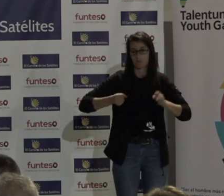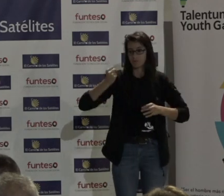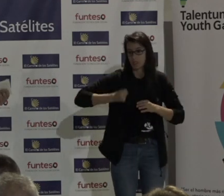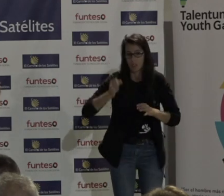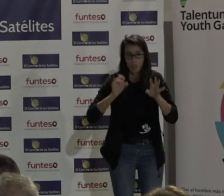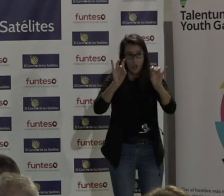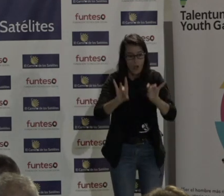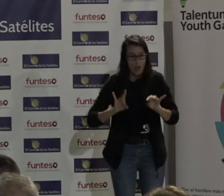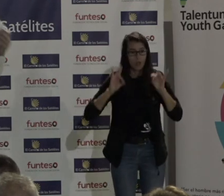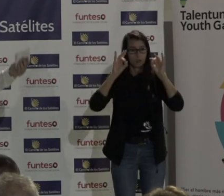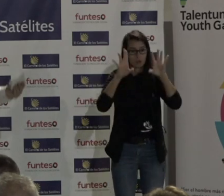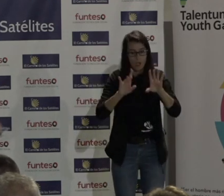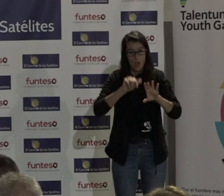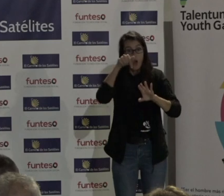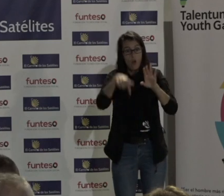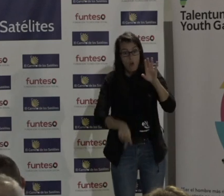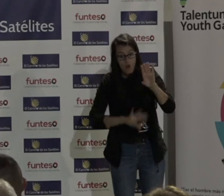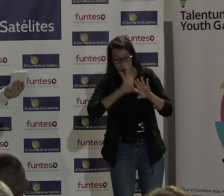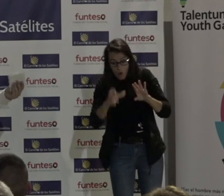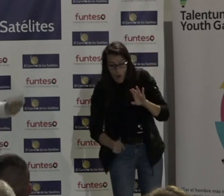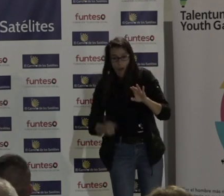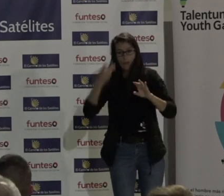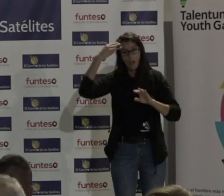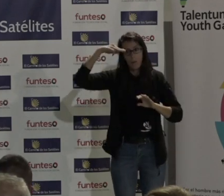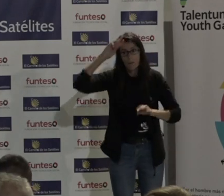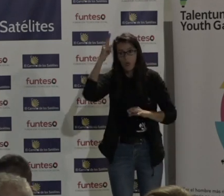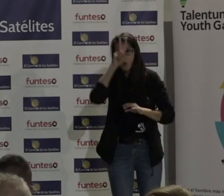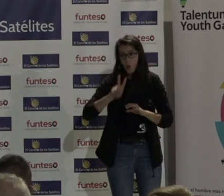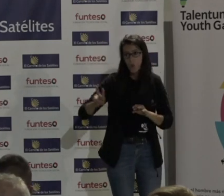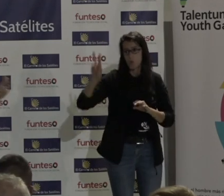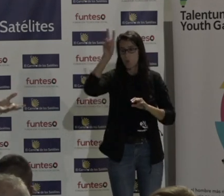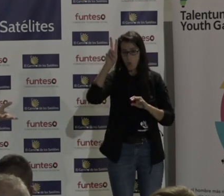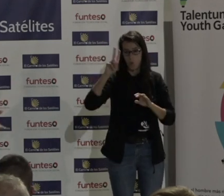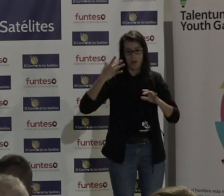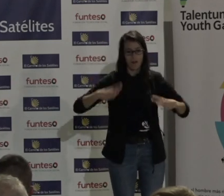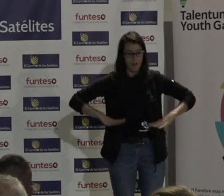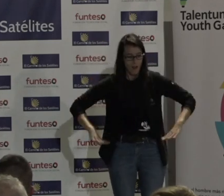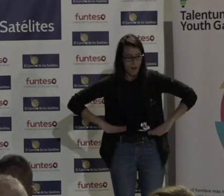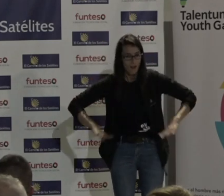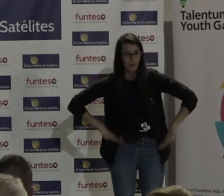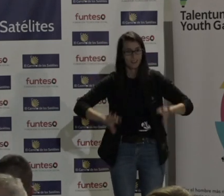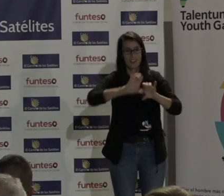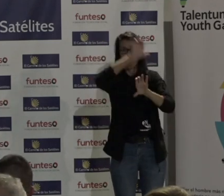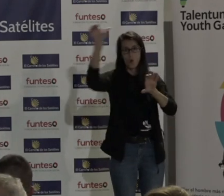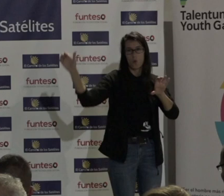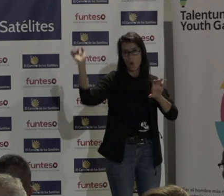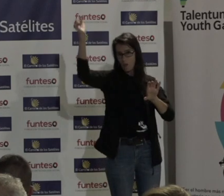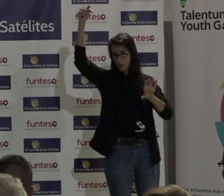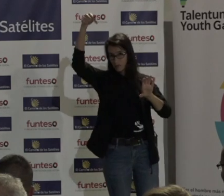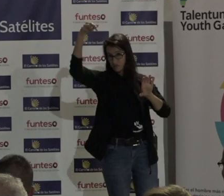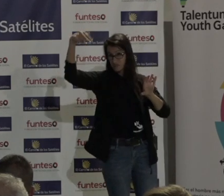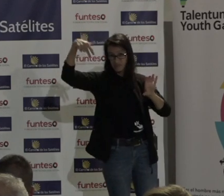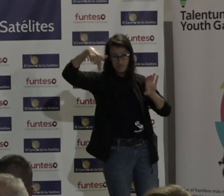de Sudáfrica, de Canadá, de México, de Uruguay, de Argentina, de toda Europa. Hoy